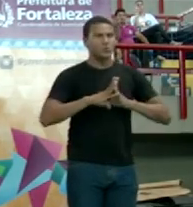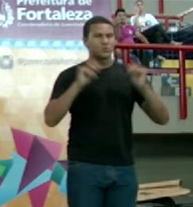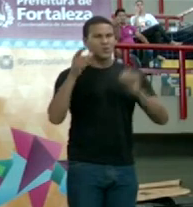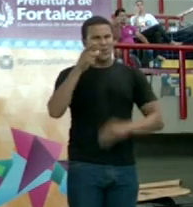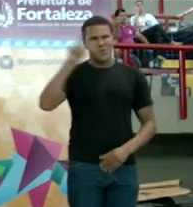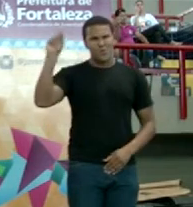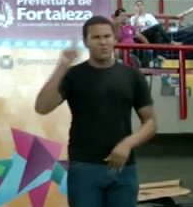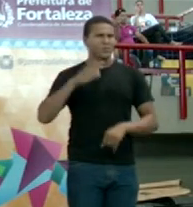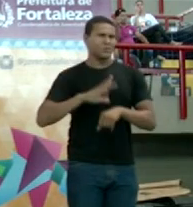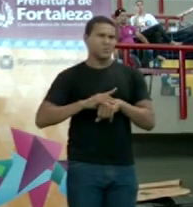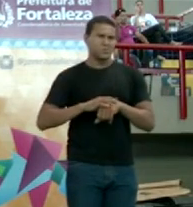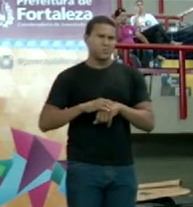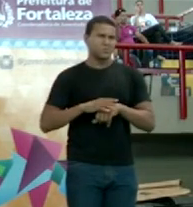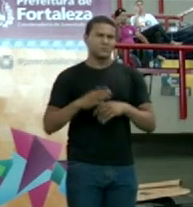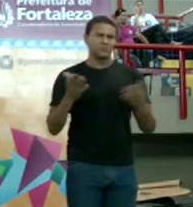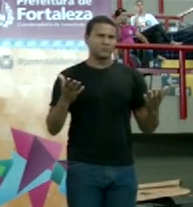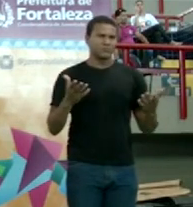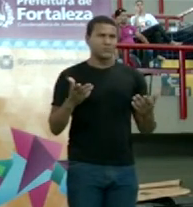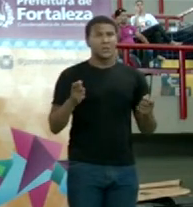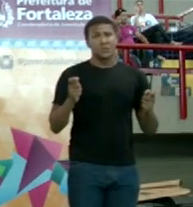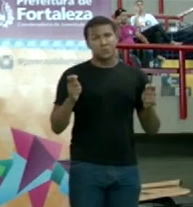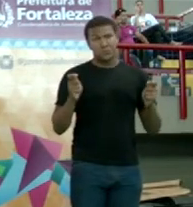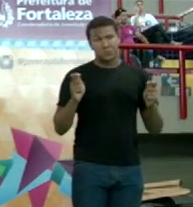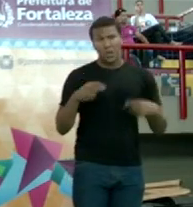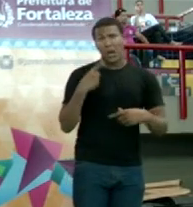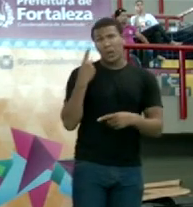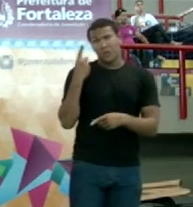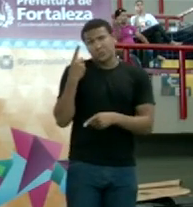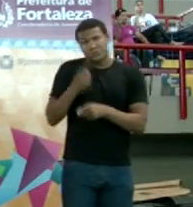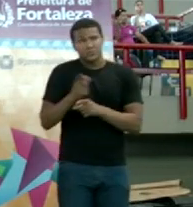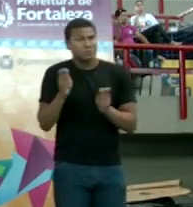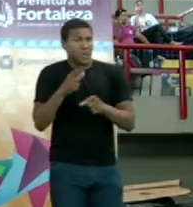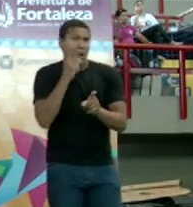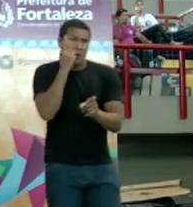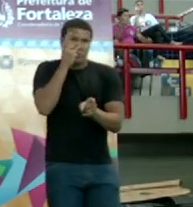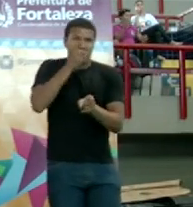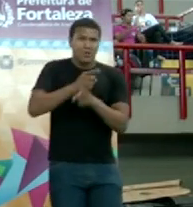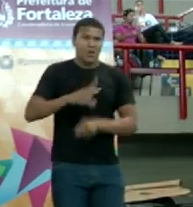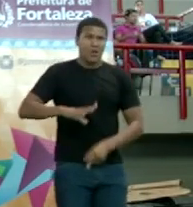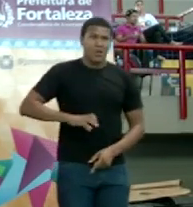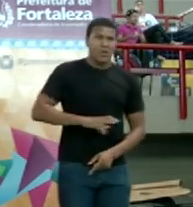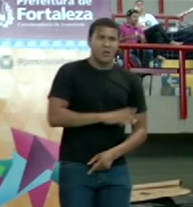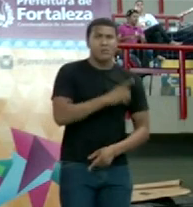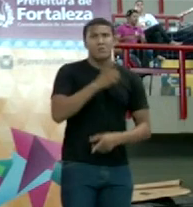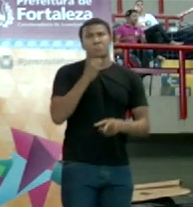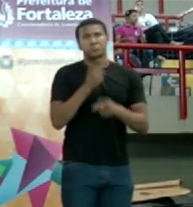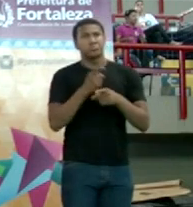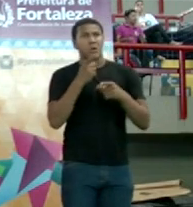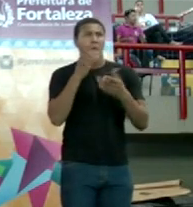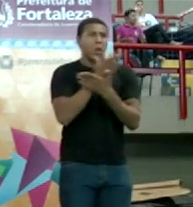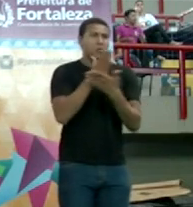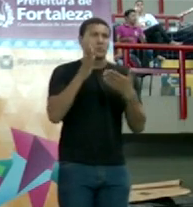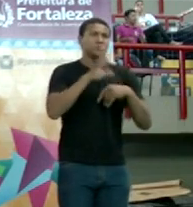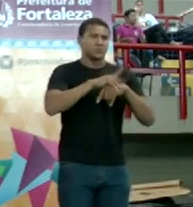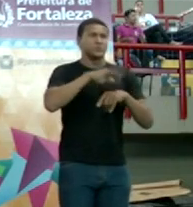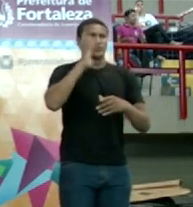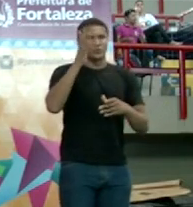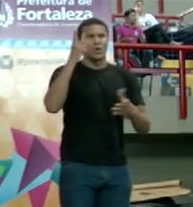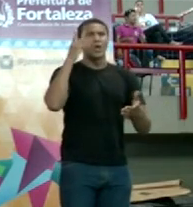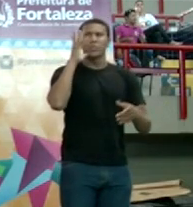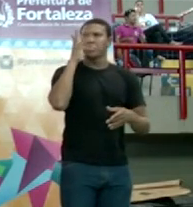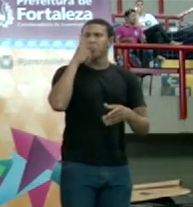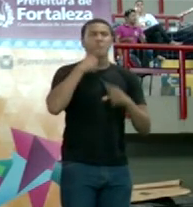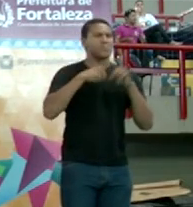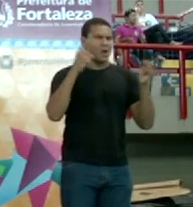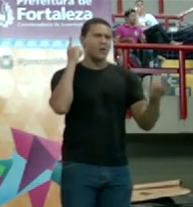A cura do câncer é provável que exista. Uma cura como teve da coqueluche, como teve de outras doenças.